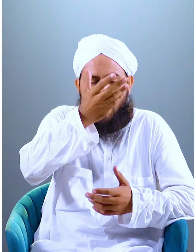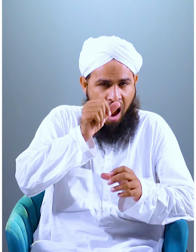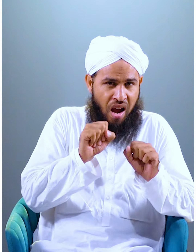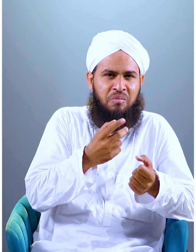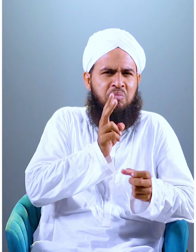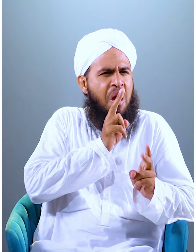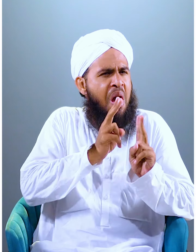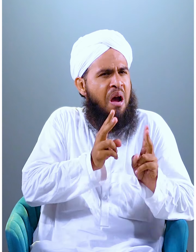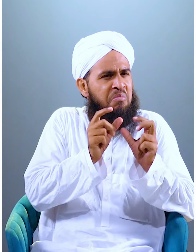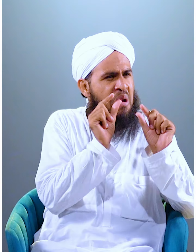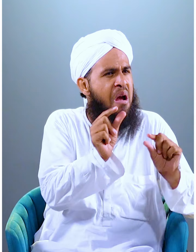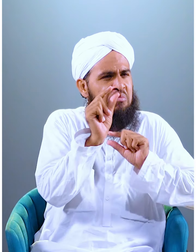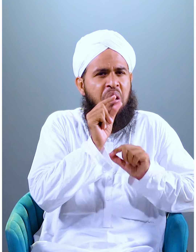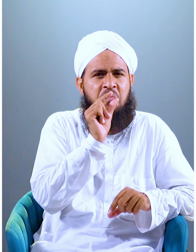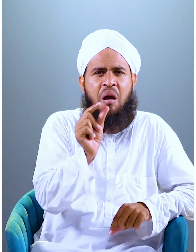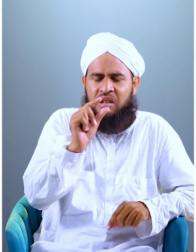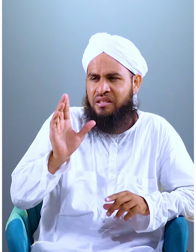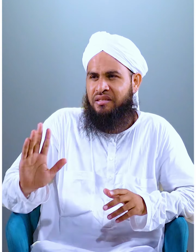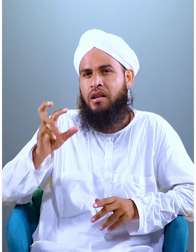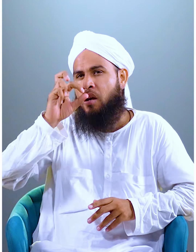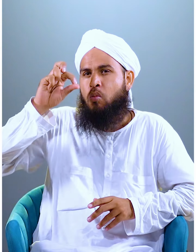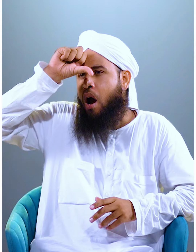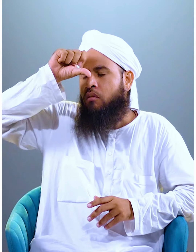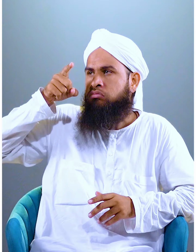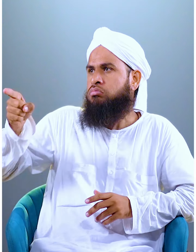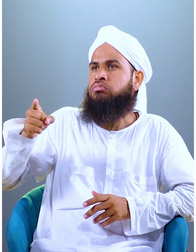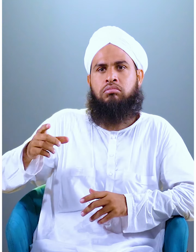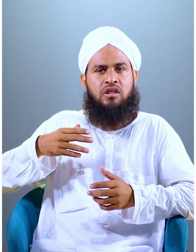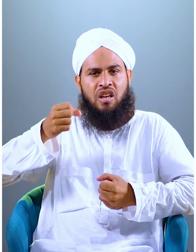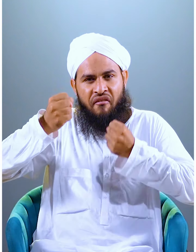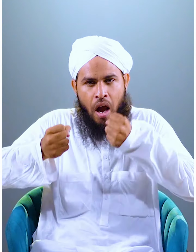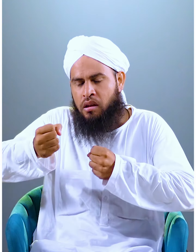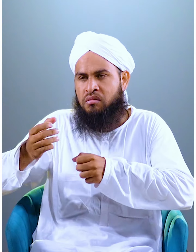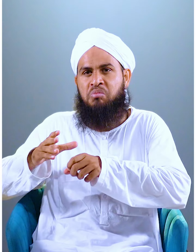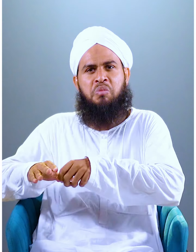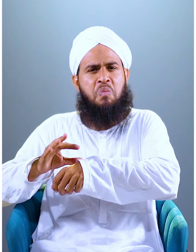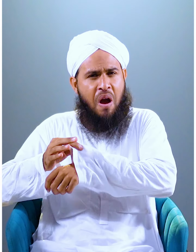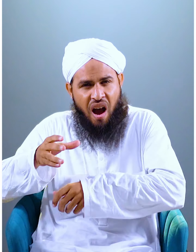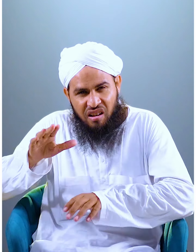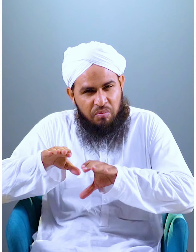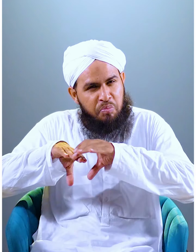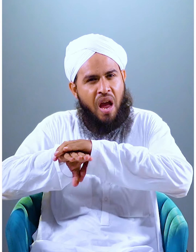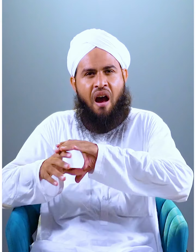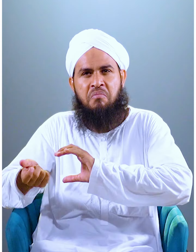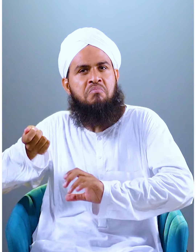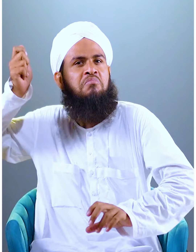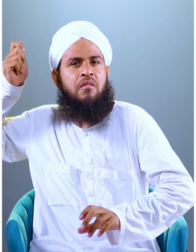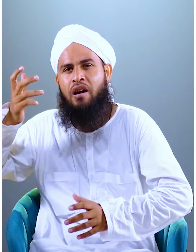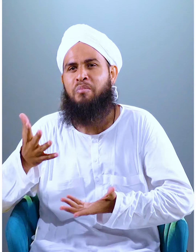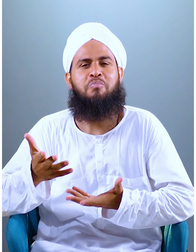باتیں کرتے ہیں مگر آج بھی کسی عالم دین کی گاڑی کا دروازہ یا جوتے اٹھاتے ہوئے آپ کروڑ پتی، عرب پتی، انجینئر، ڈاکٹر انٹلیکچول کو تو